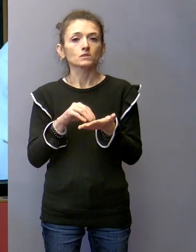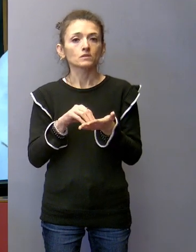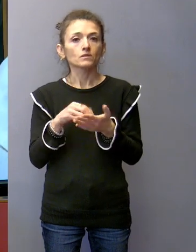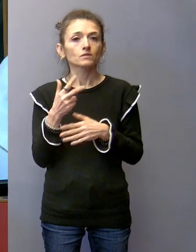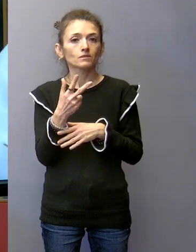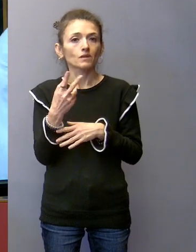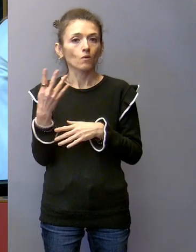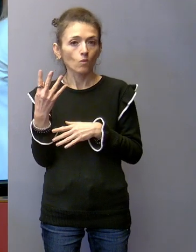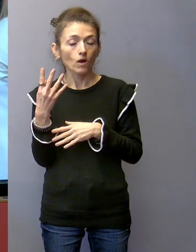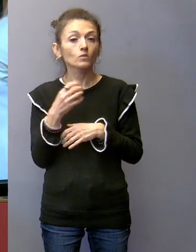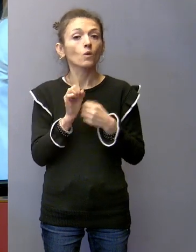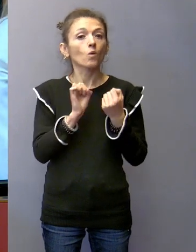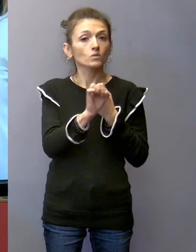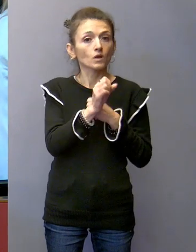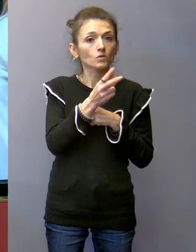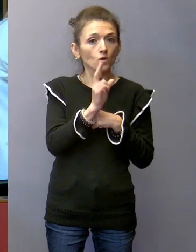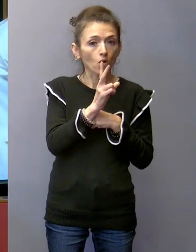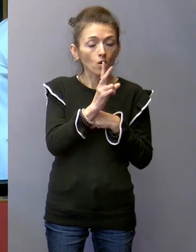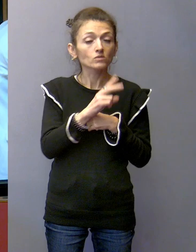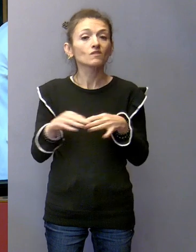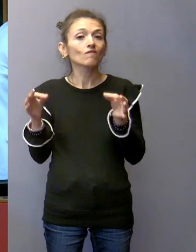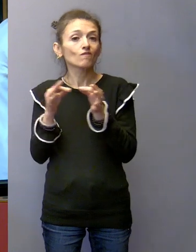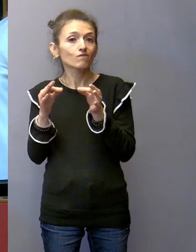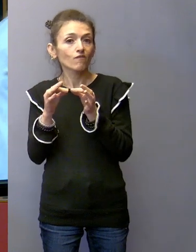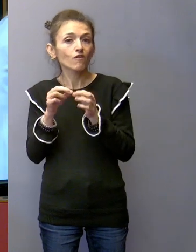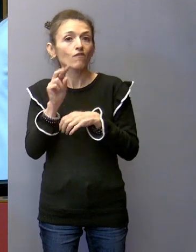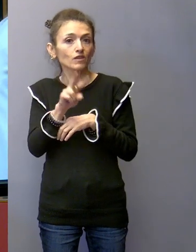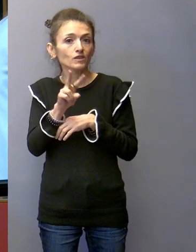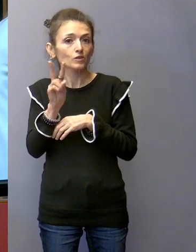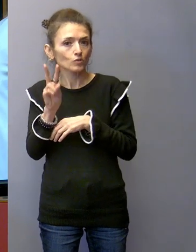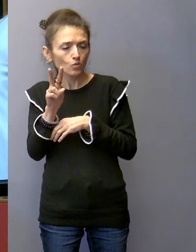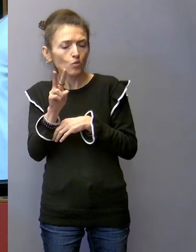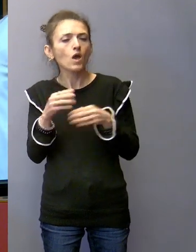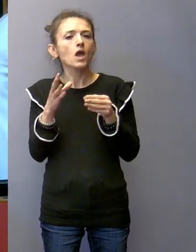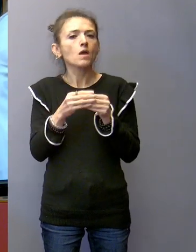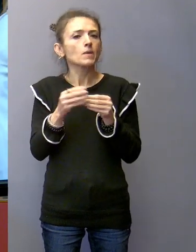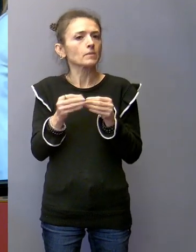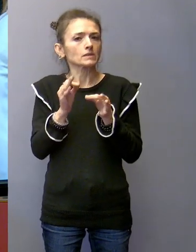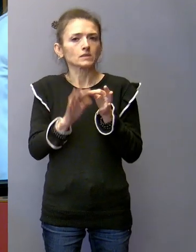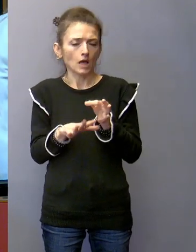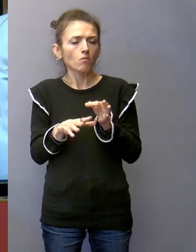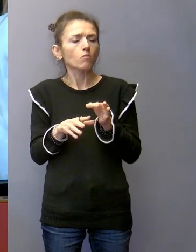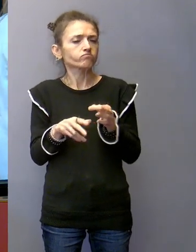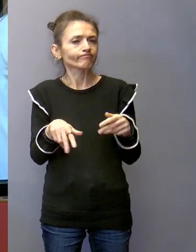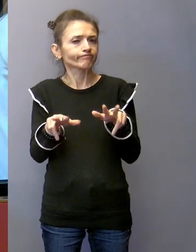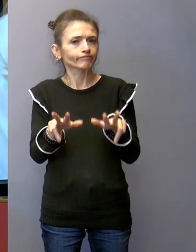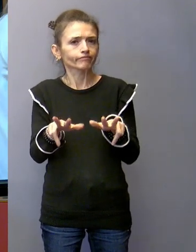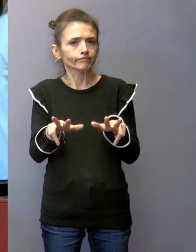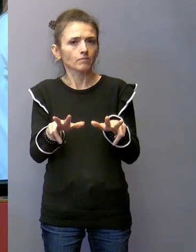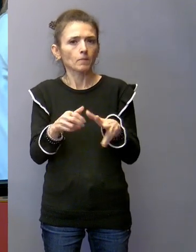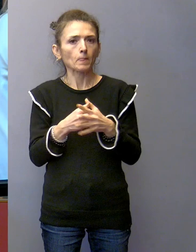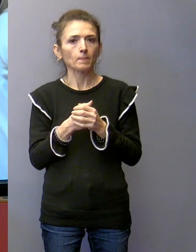34 voti contrari 12 voti favorevoli 22 immediata eseguibilità concessa